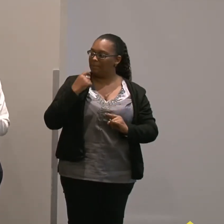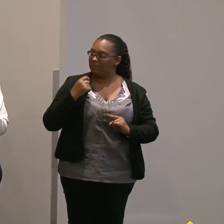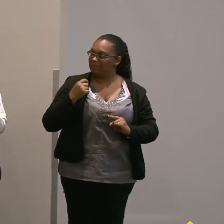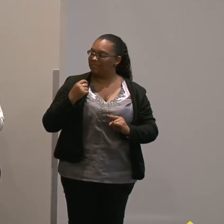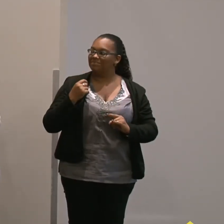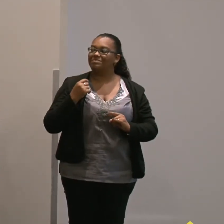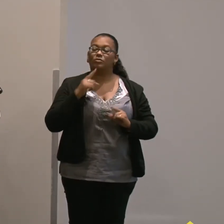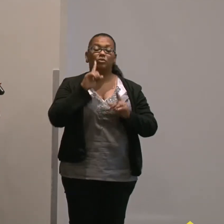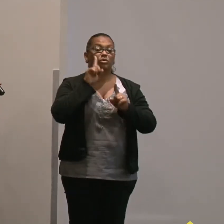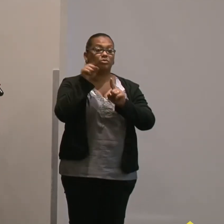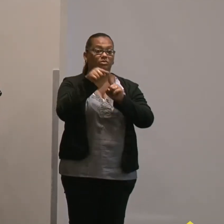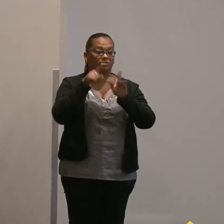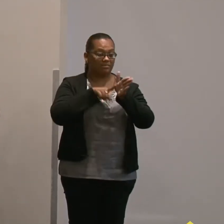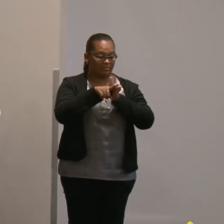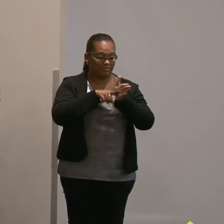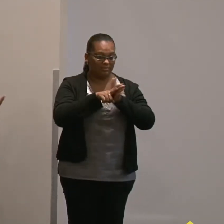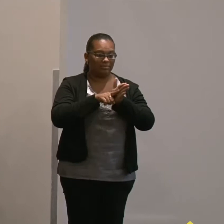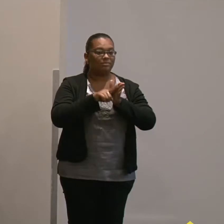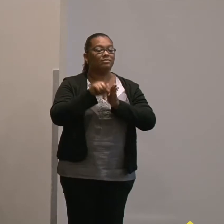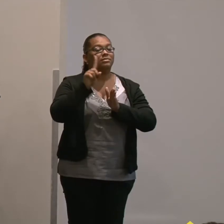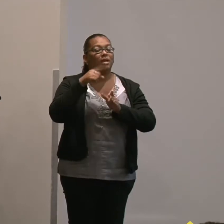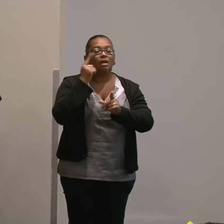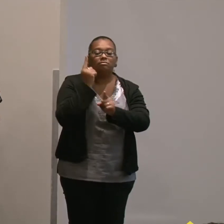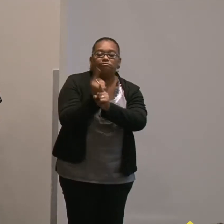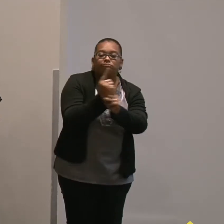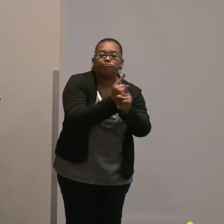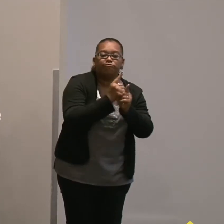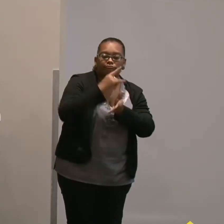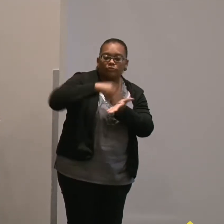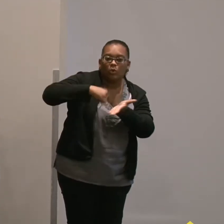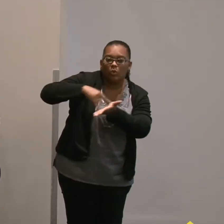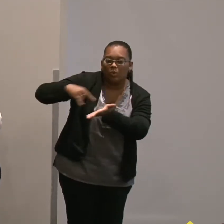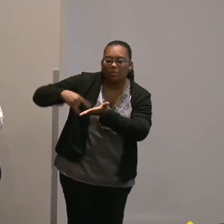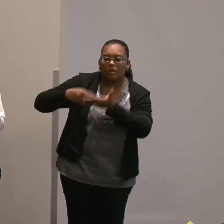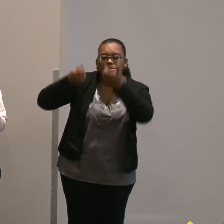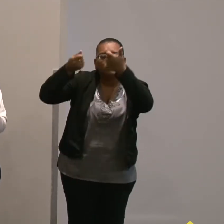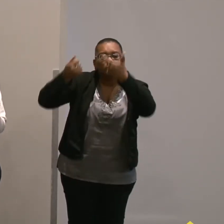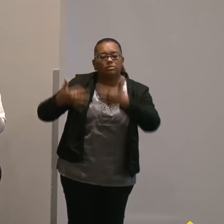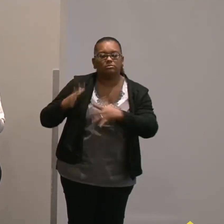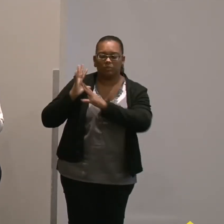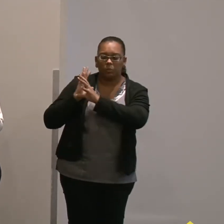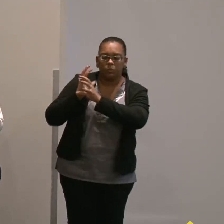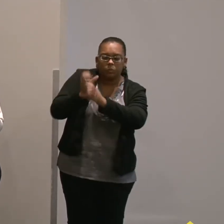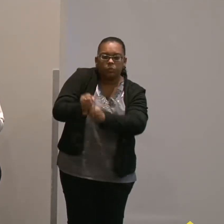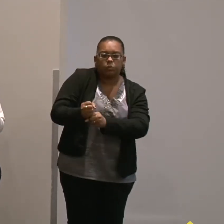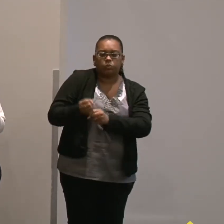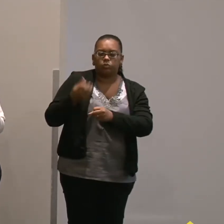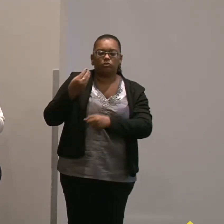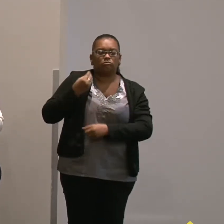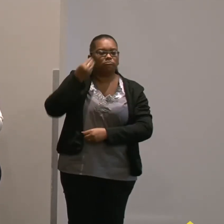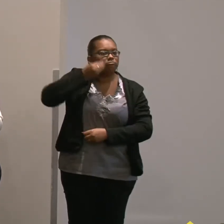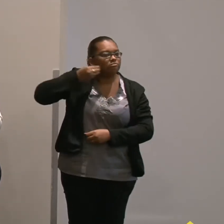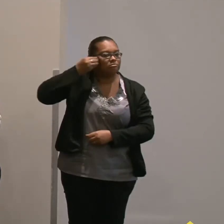era encontrar documentos que relatam a vivência deles dentro do instituto.